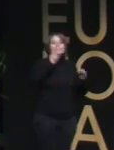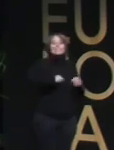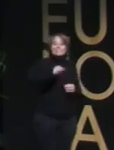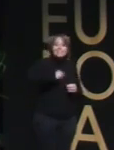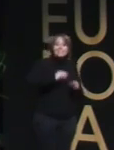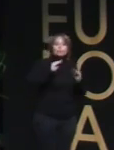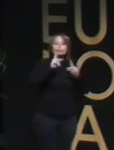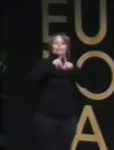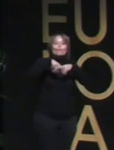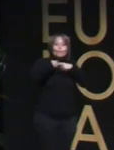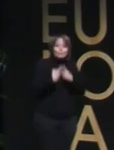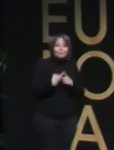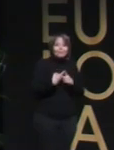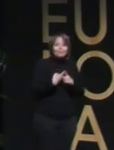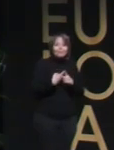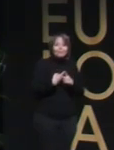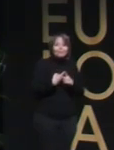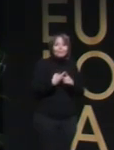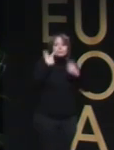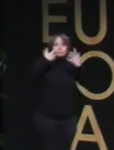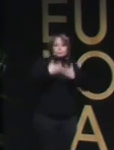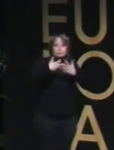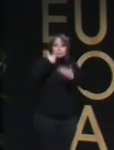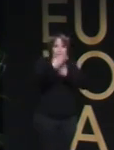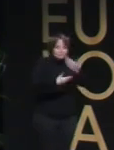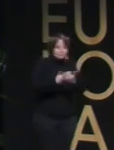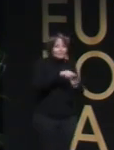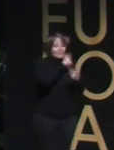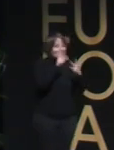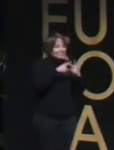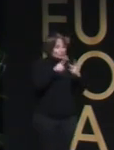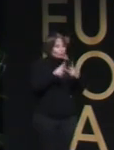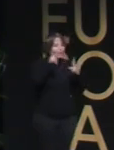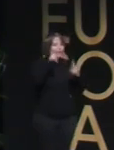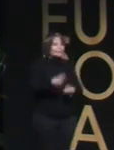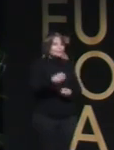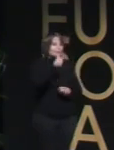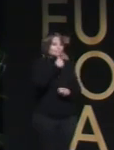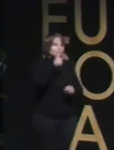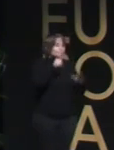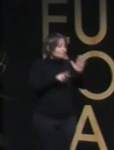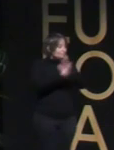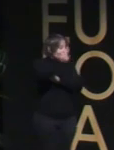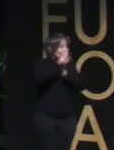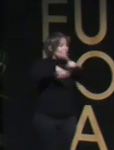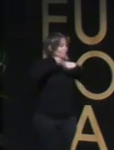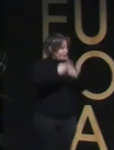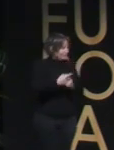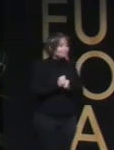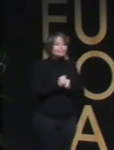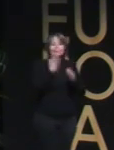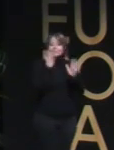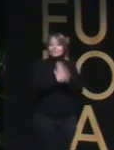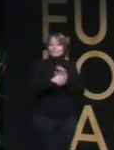sus familias son las más funcionales. Y el segundo punto, la resiliencia familiar. Es decir, aquellas familias que tienen la